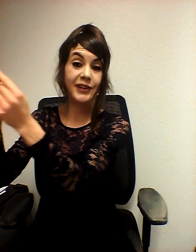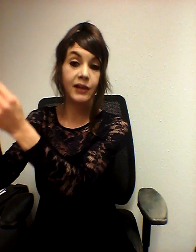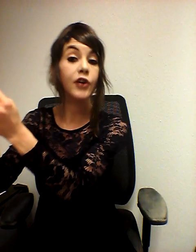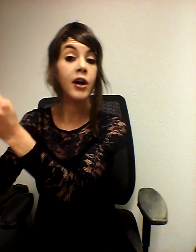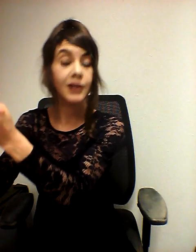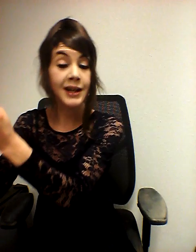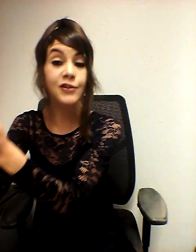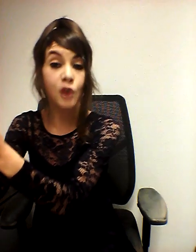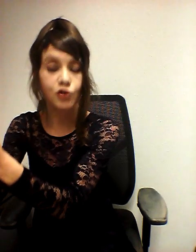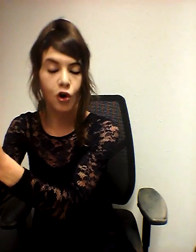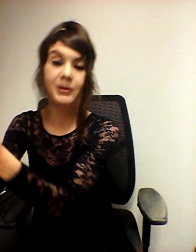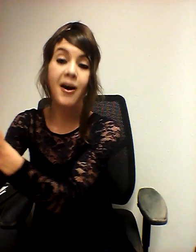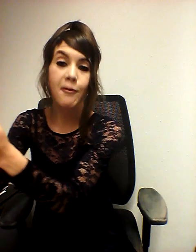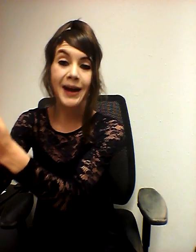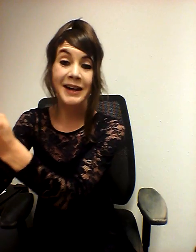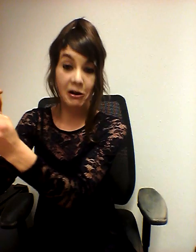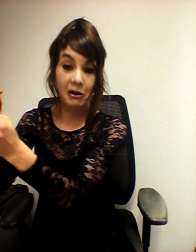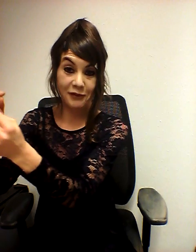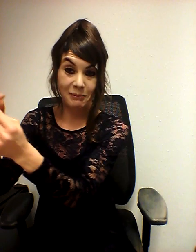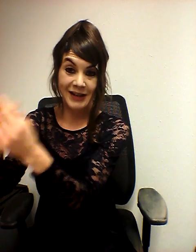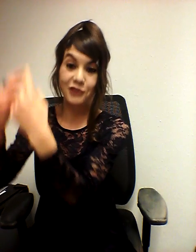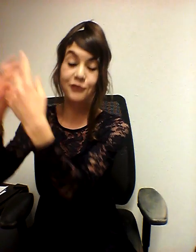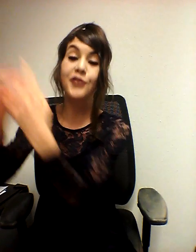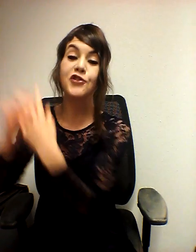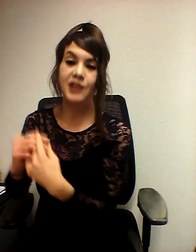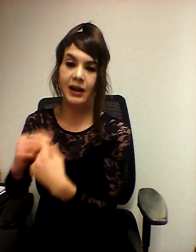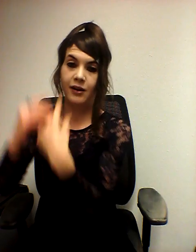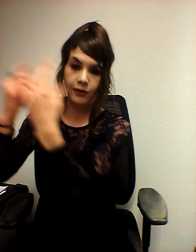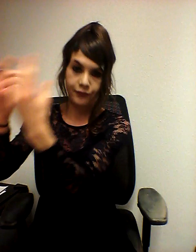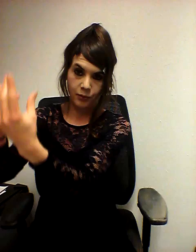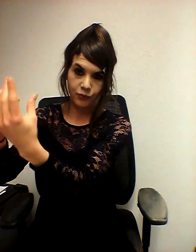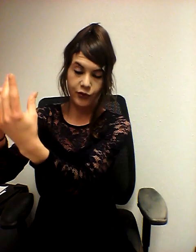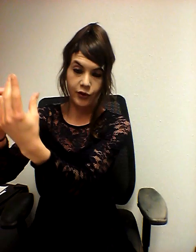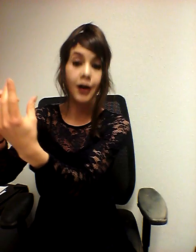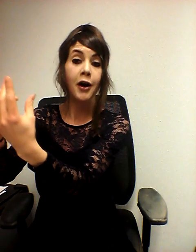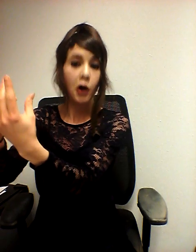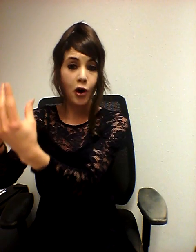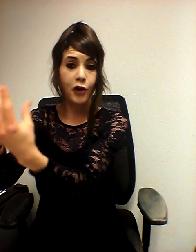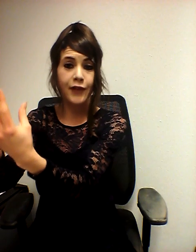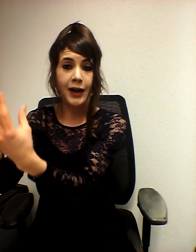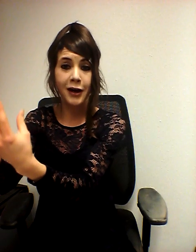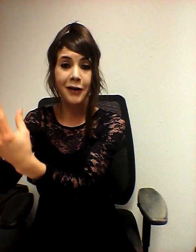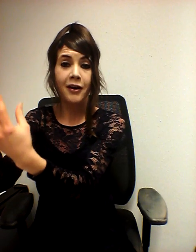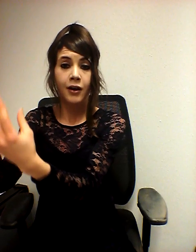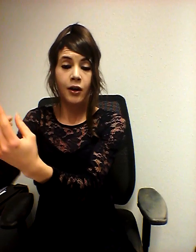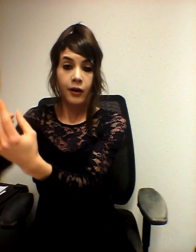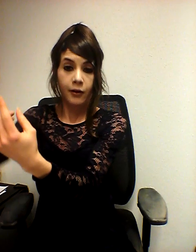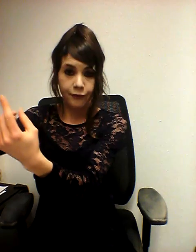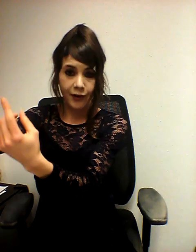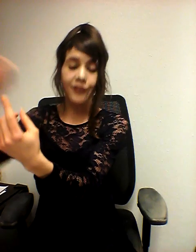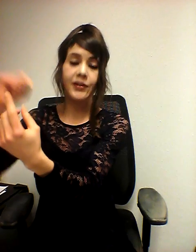in de lysosomen afbrak en afval blaasjes van cellen gevormd worden ook wel van die